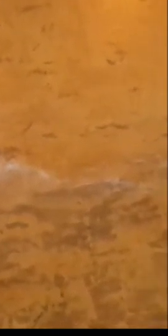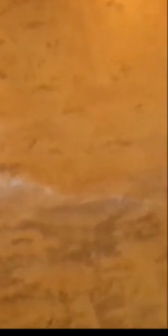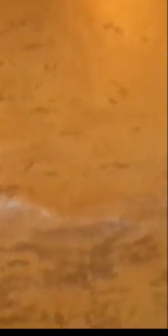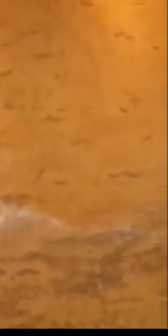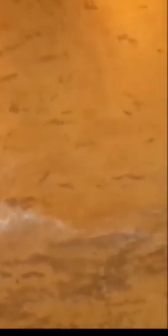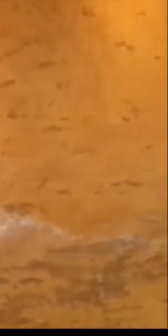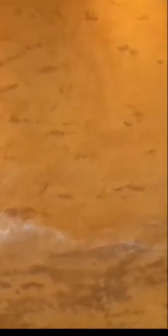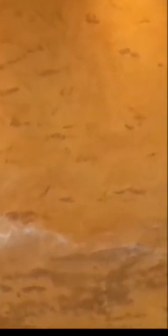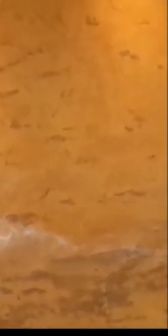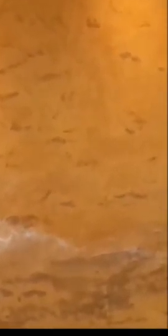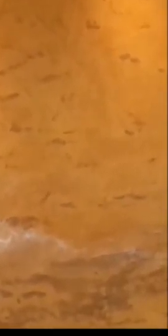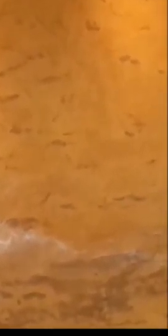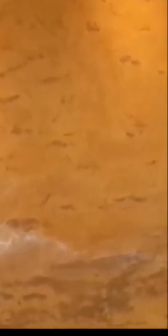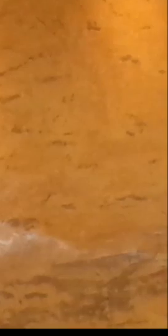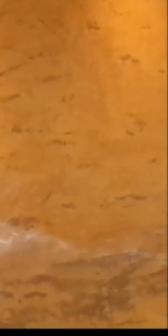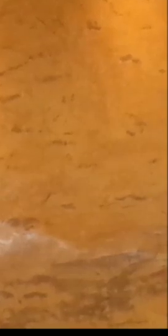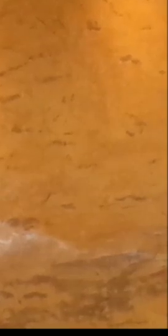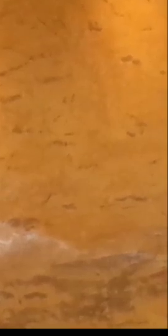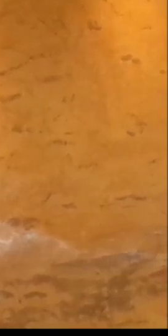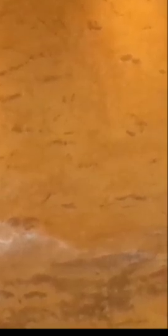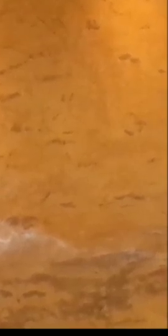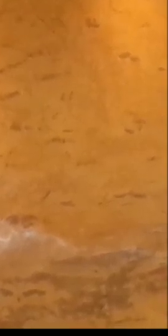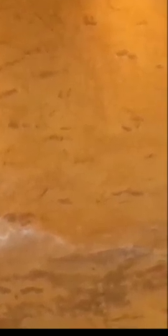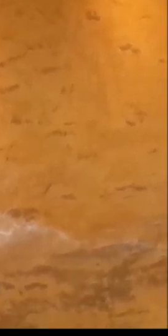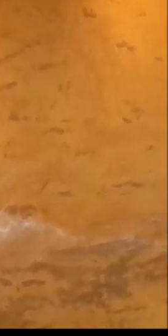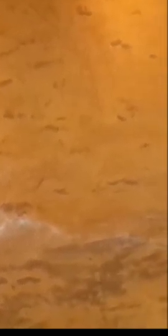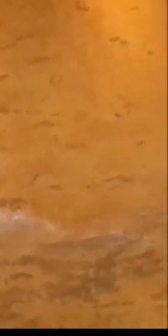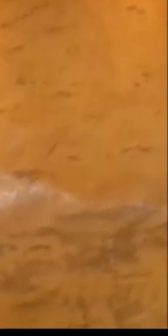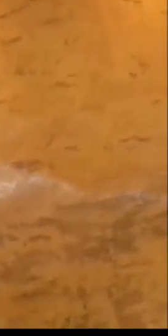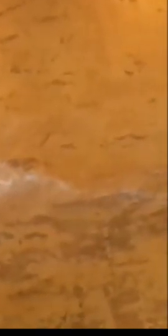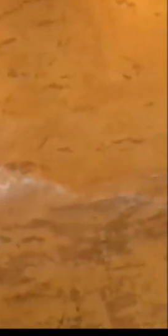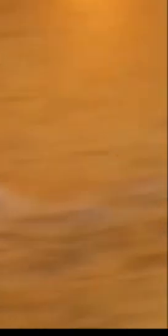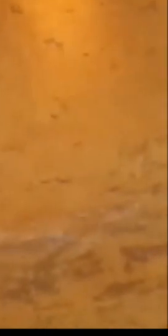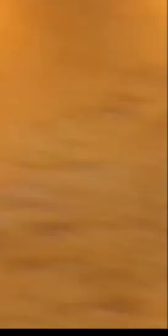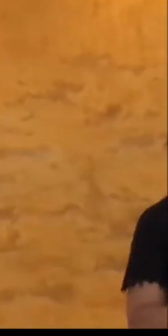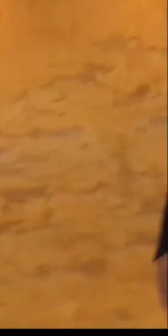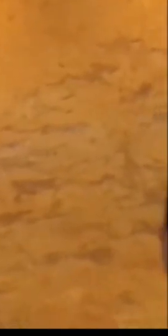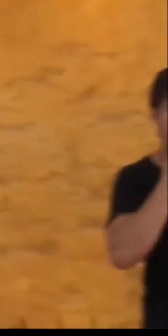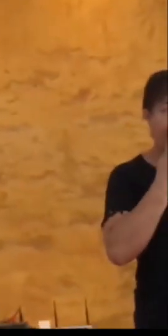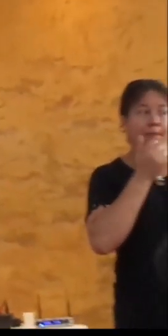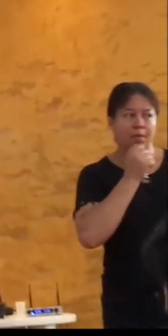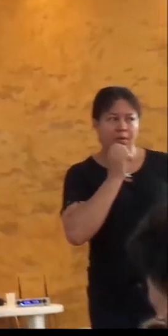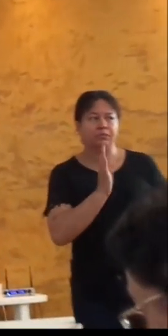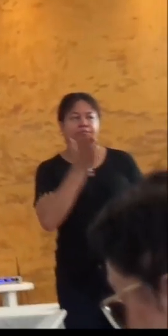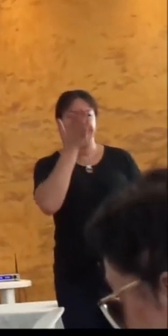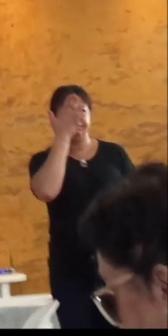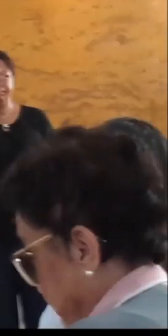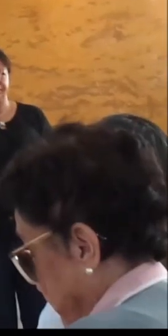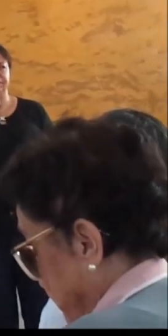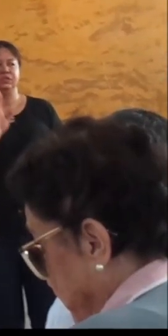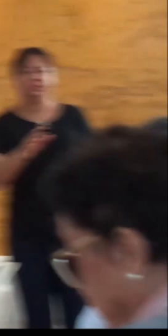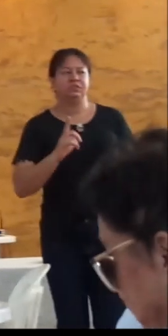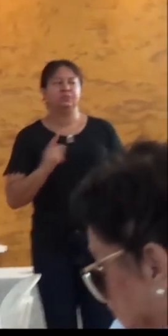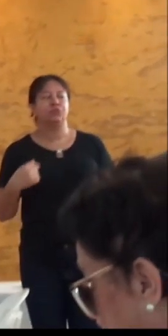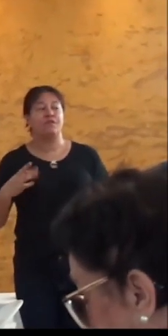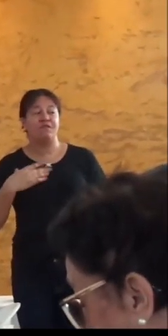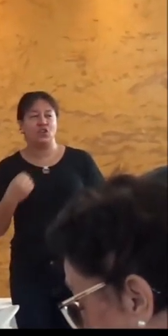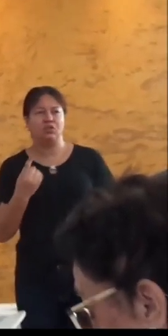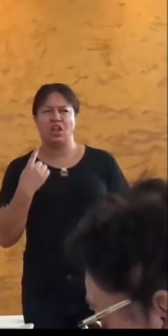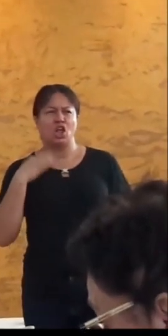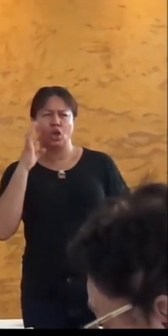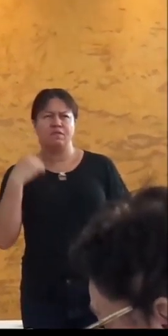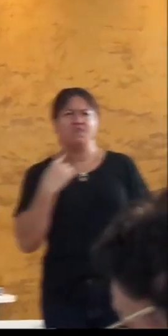Agora, todo pai, toda mãe sabe que quando o filho sai na sua própria busca,